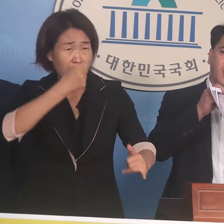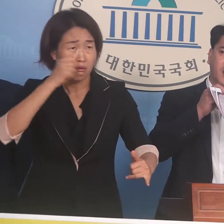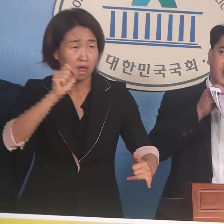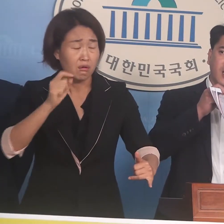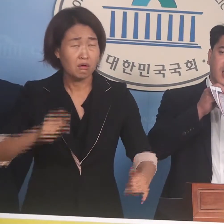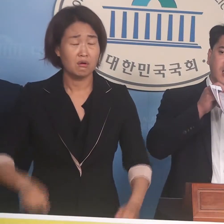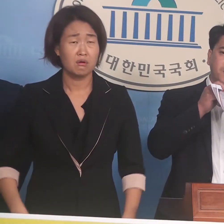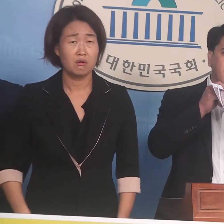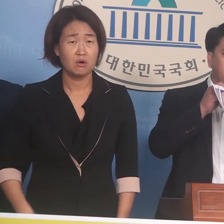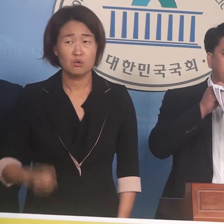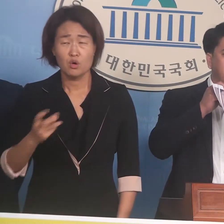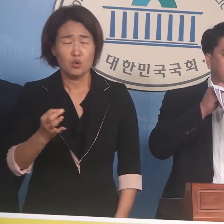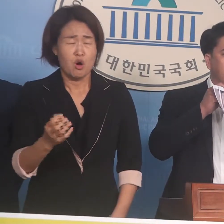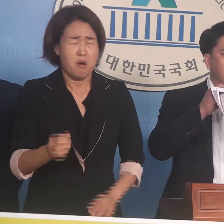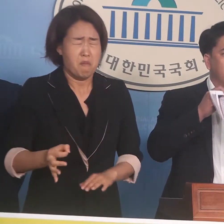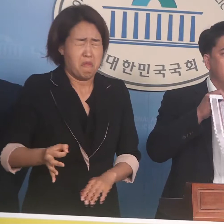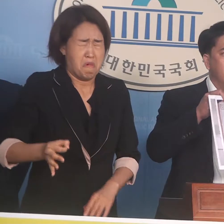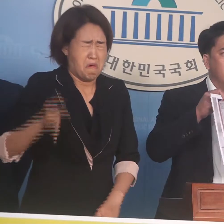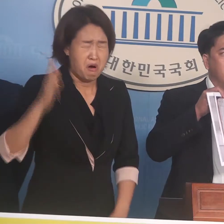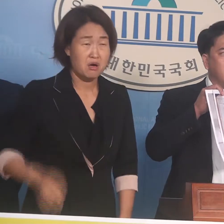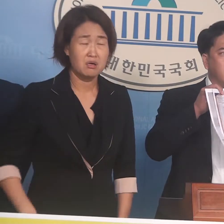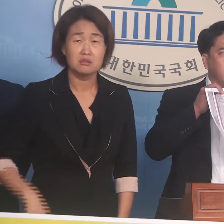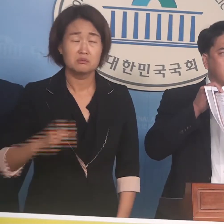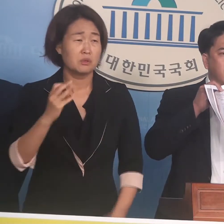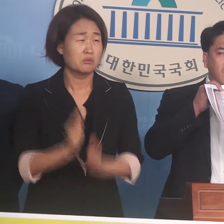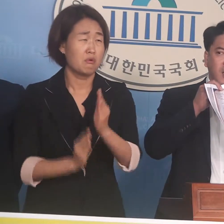원이 들어간 13조 원이 들어간